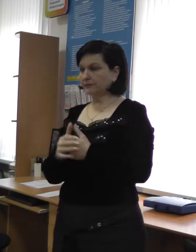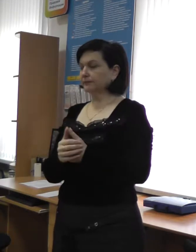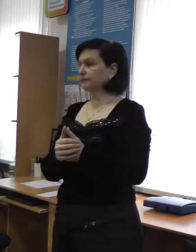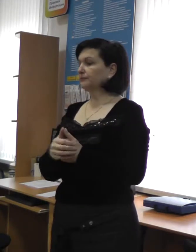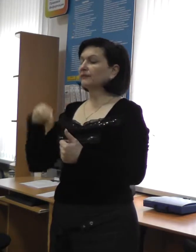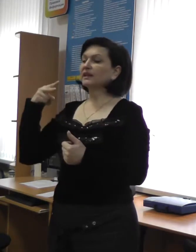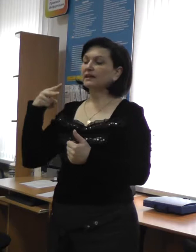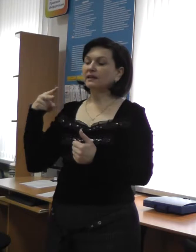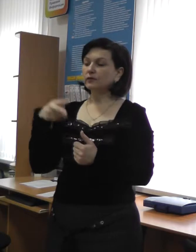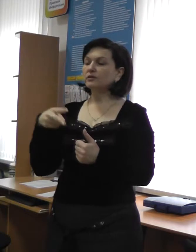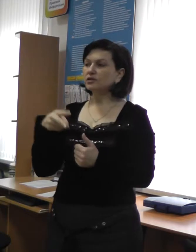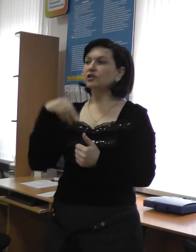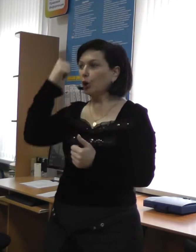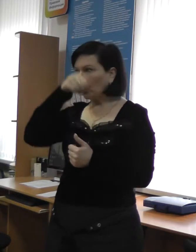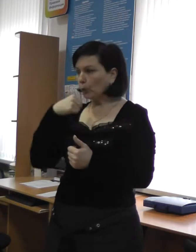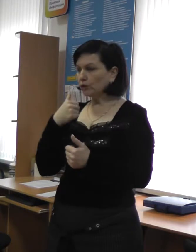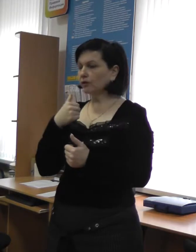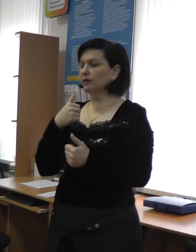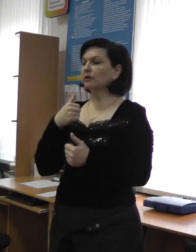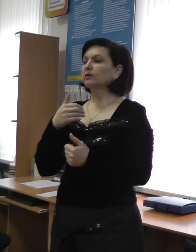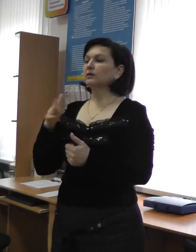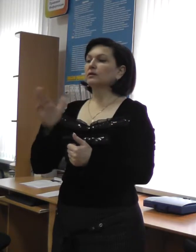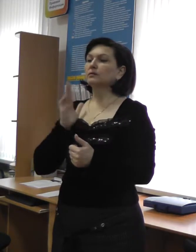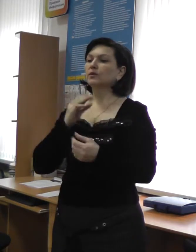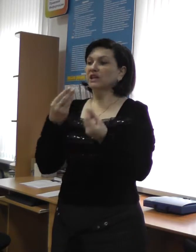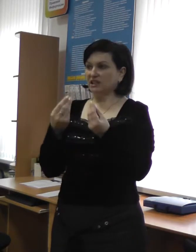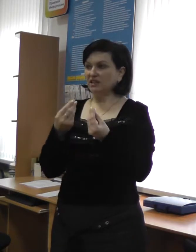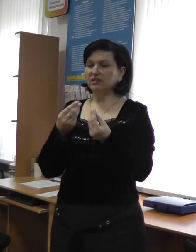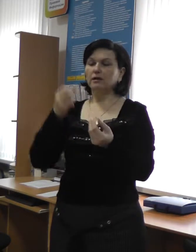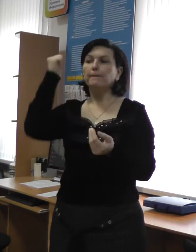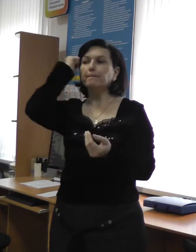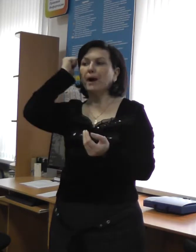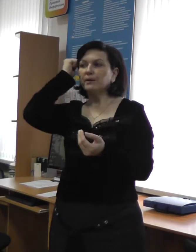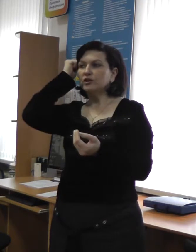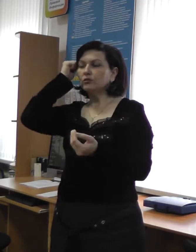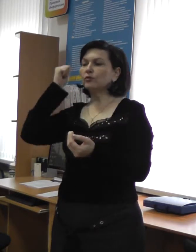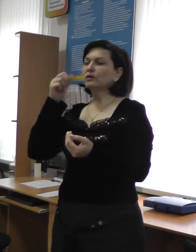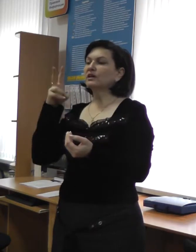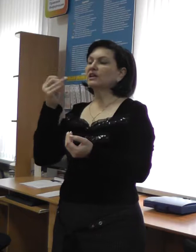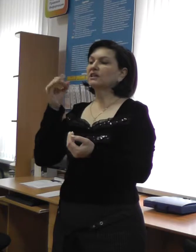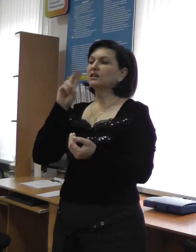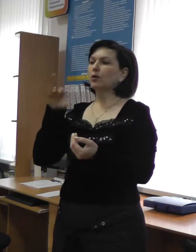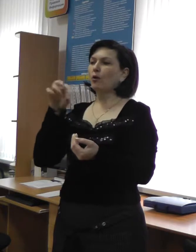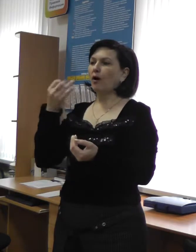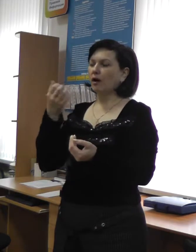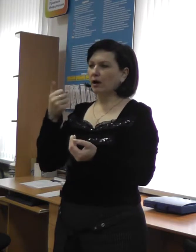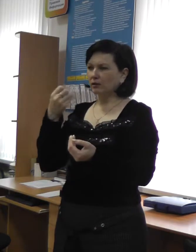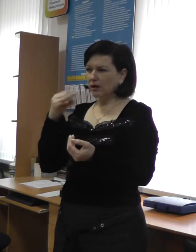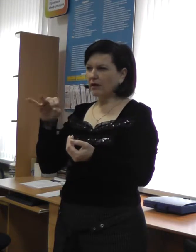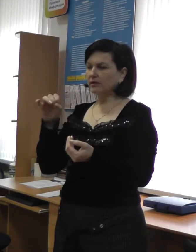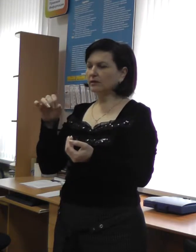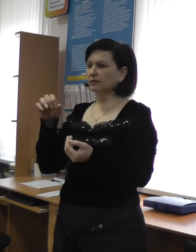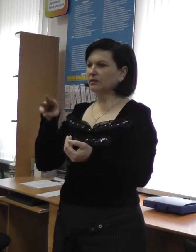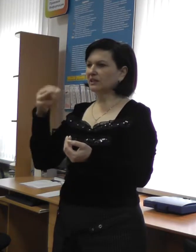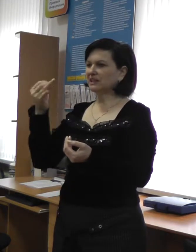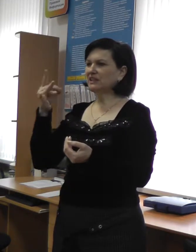В 2000-е годы у греческой общины были средства на установку памятников губернатору Николаю Никифораке, также атаману Кирского